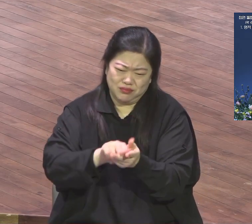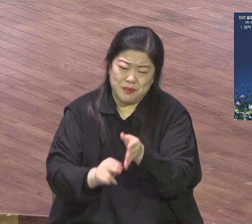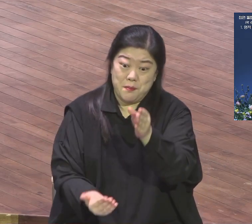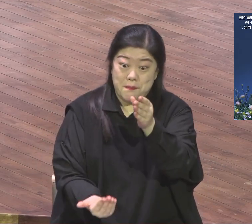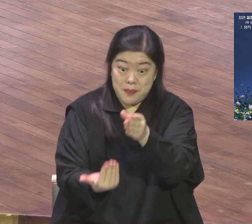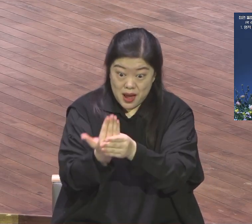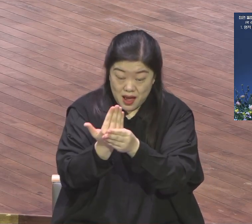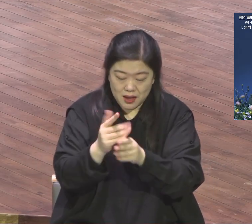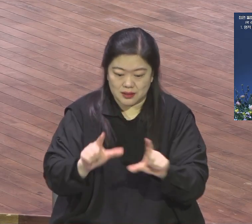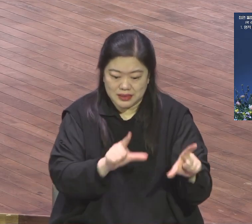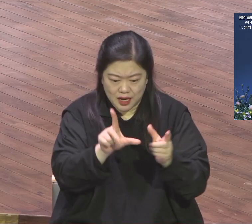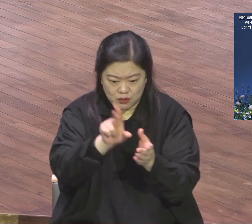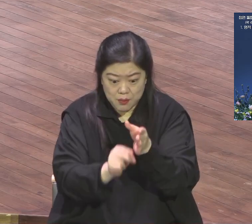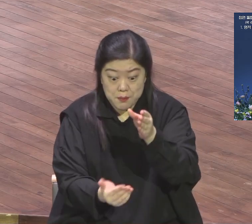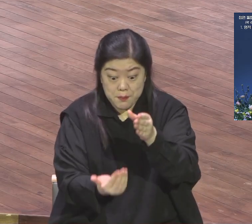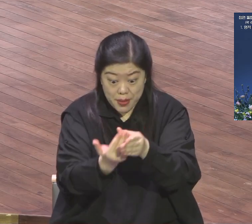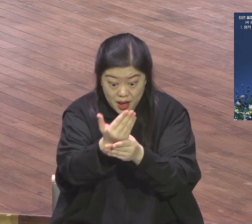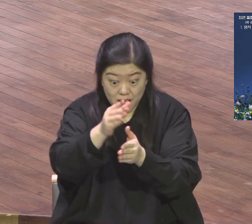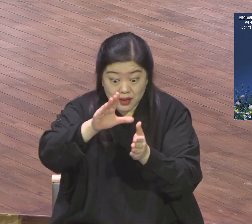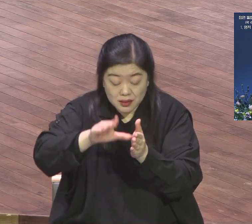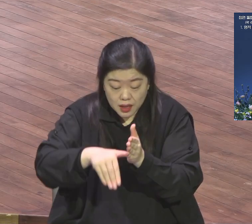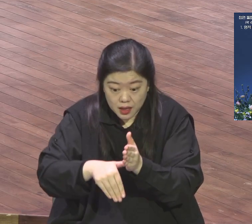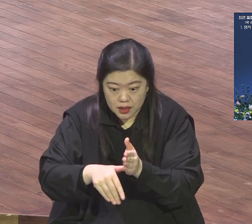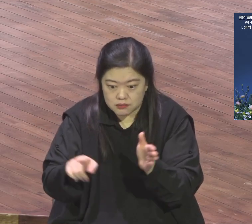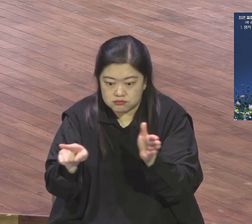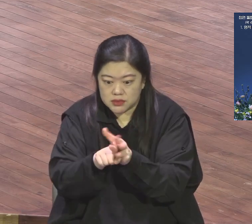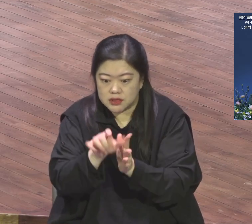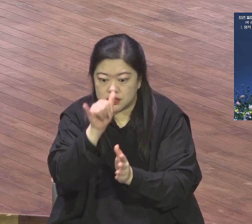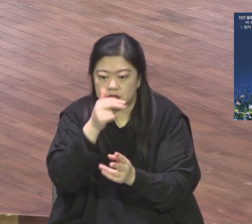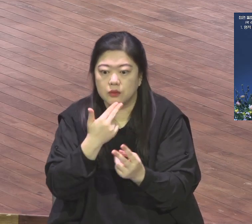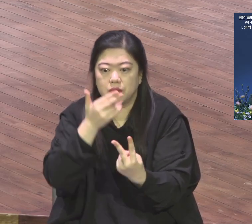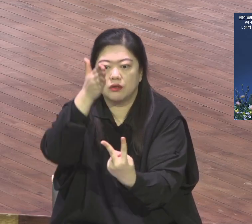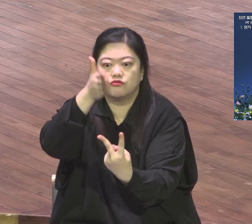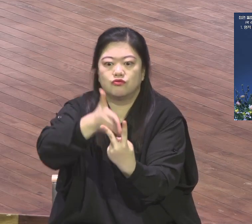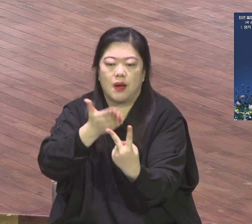안 믿는 거예요 그거. 아무 관심이 없습니다.